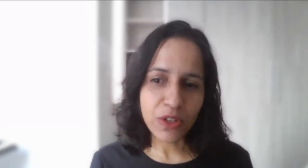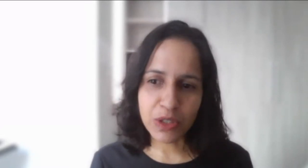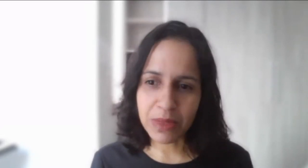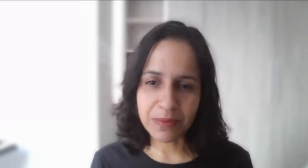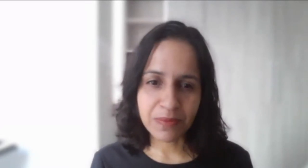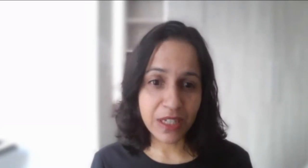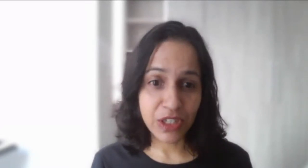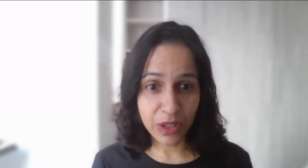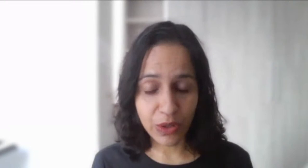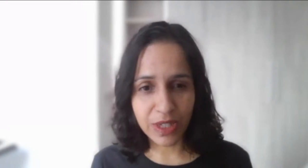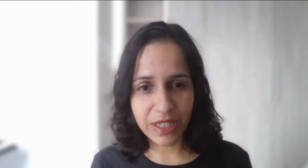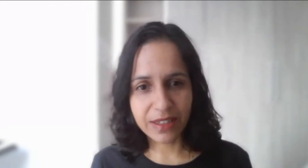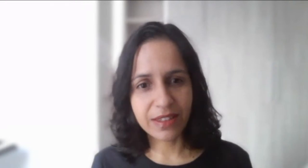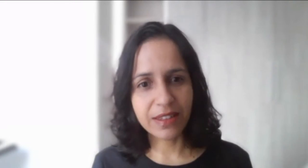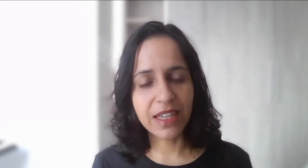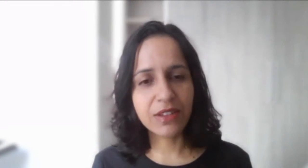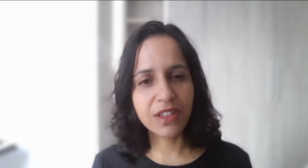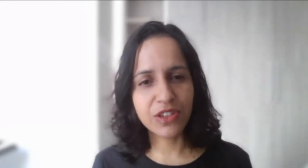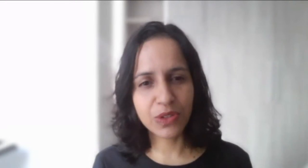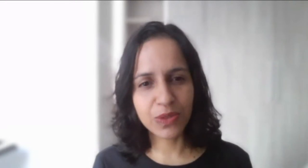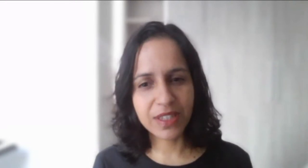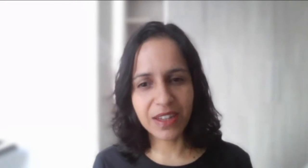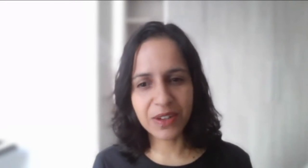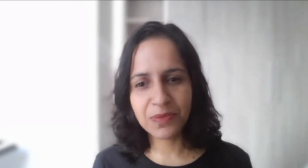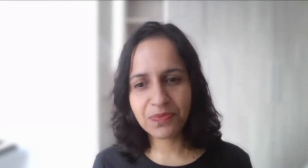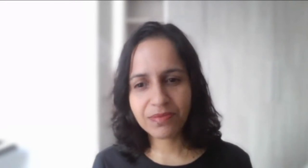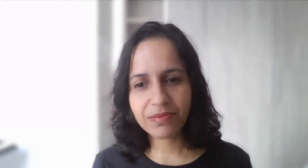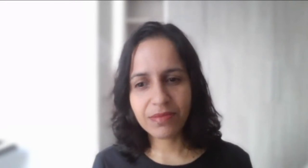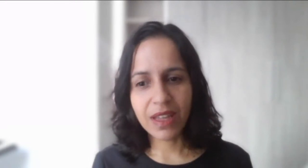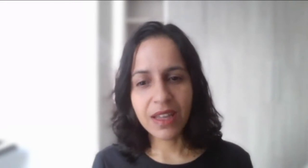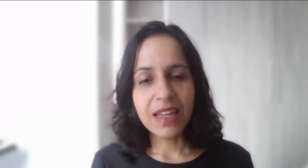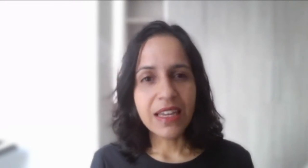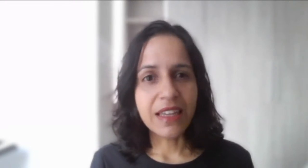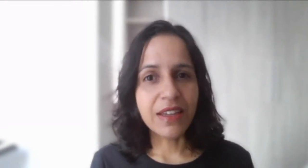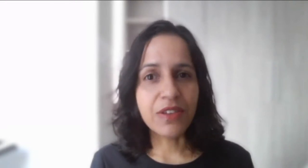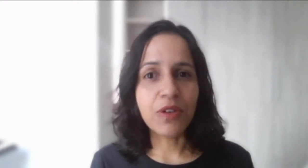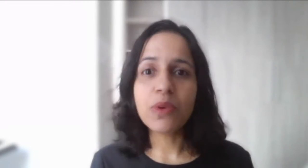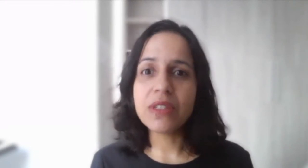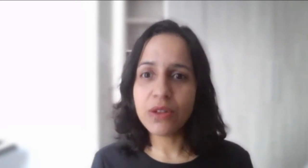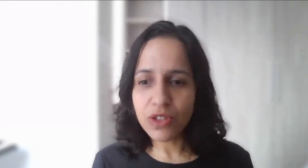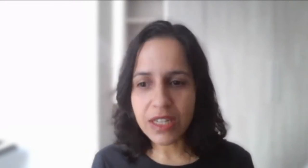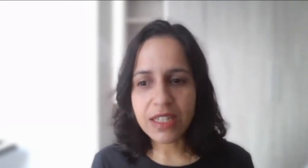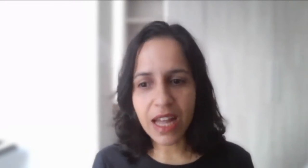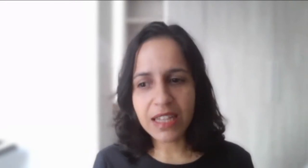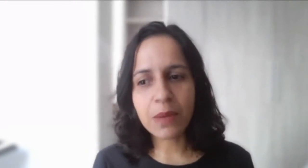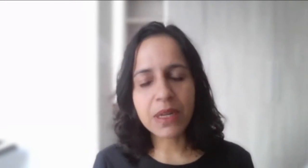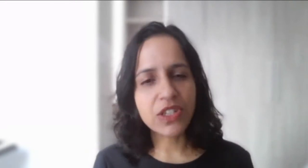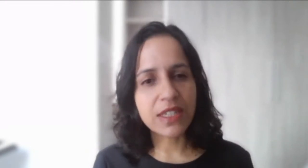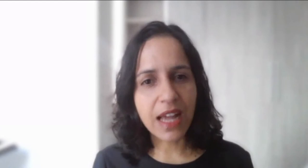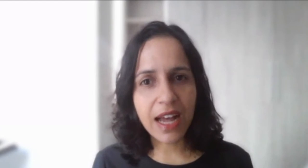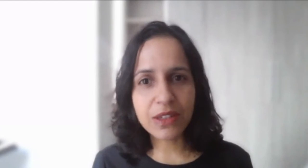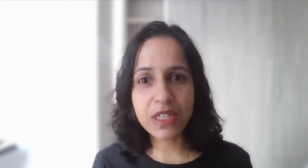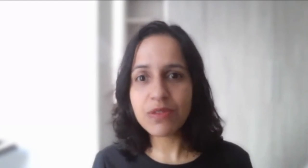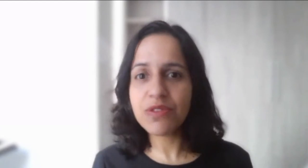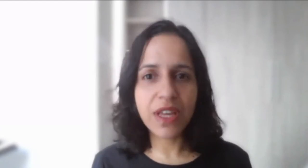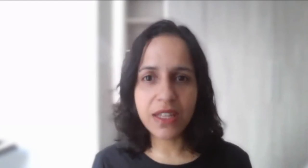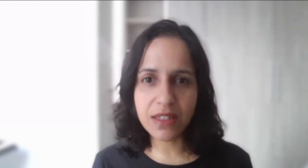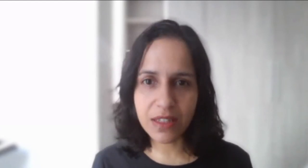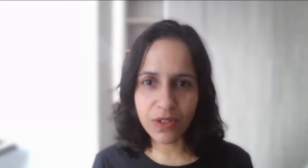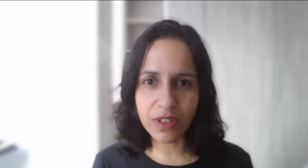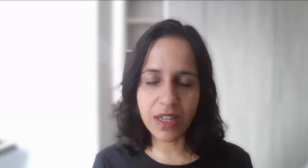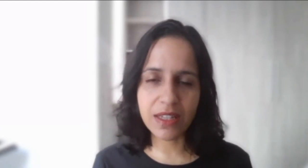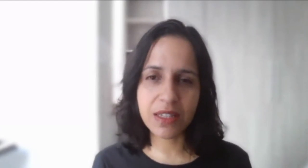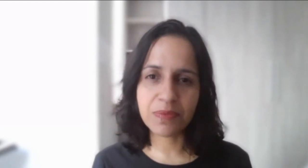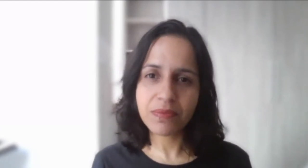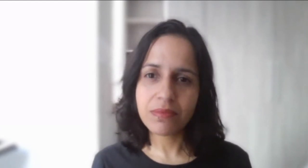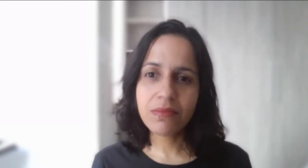uma ótima trajetória dentro da instituição e vão poder utilizar esse aprendizado e as vivências